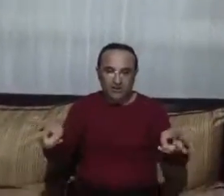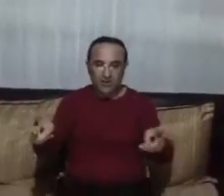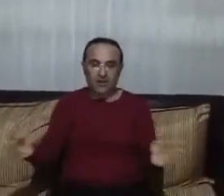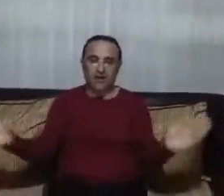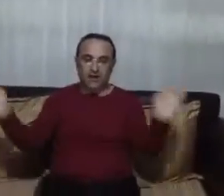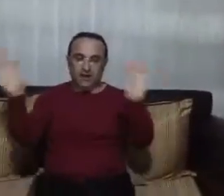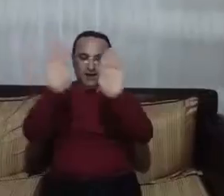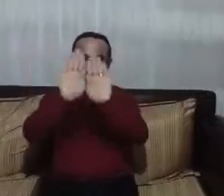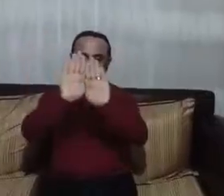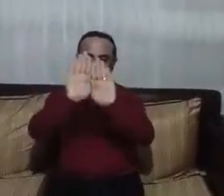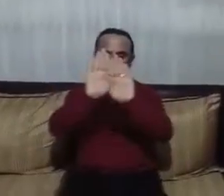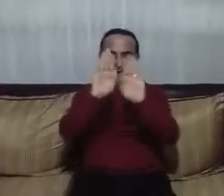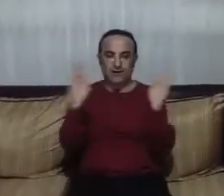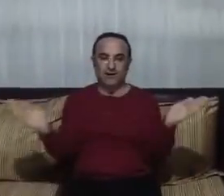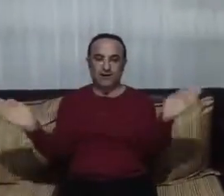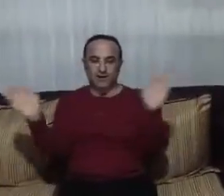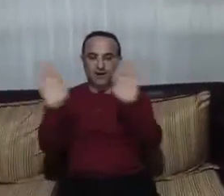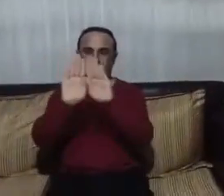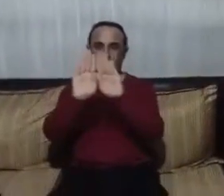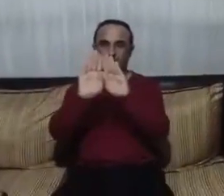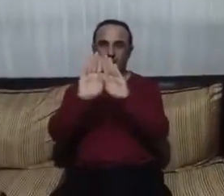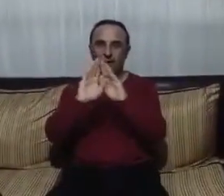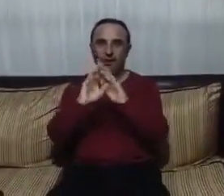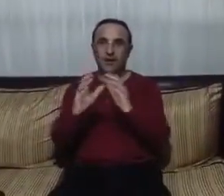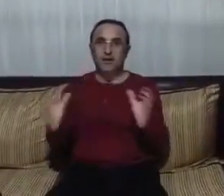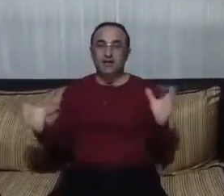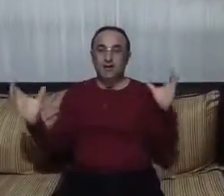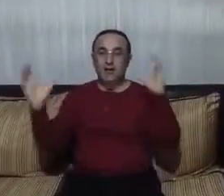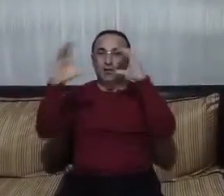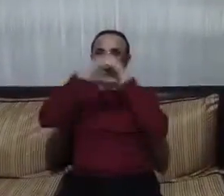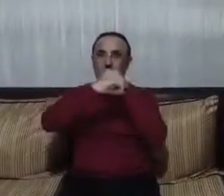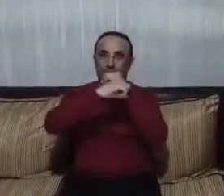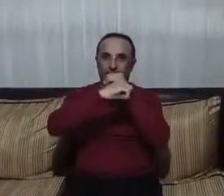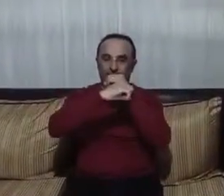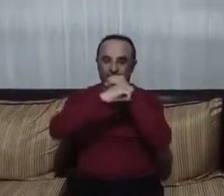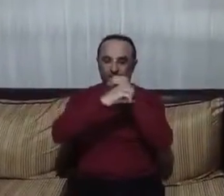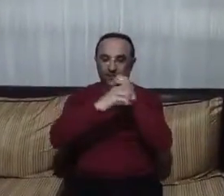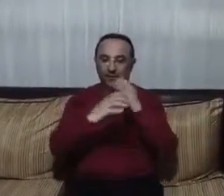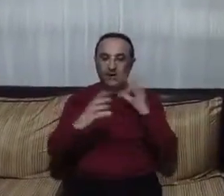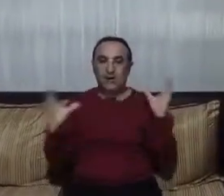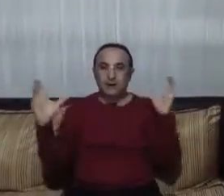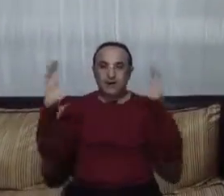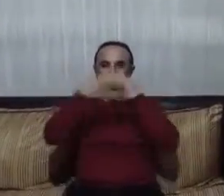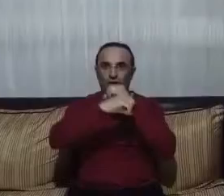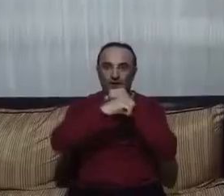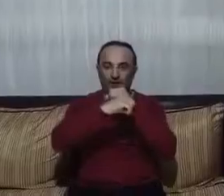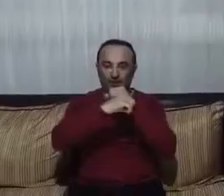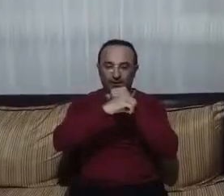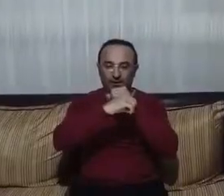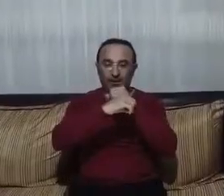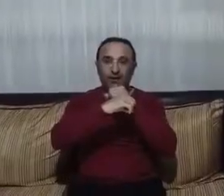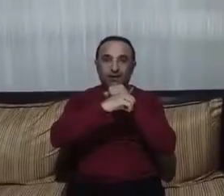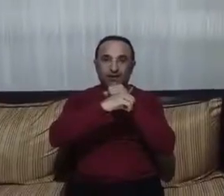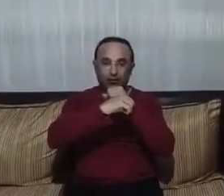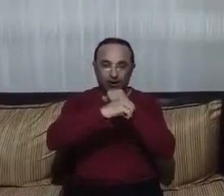açık. Kapalı, kapalı. Renk olarak kapalı. Renk olarak kapalı. Renk